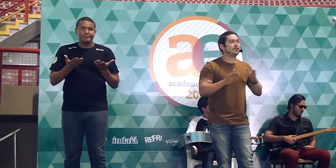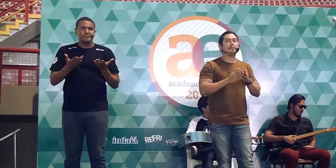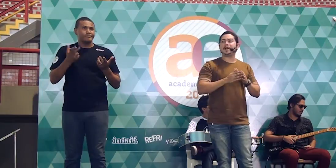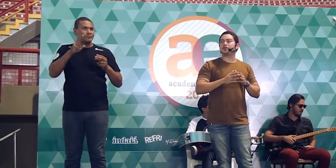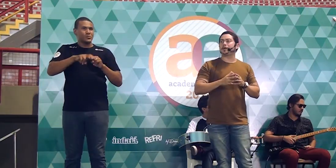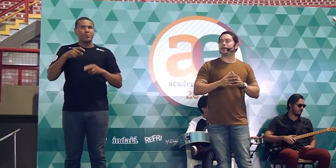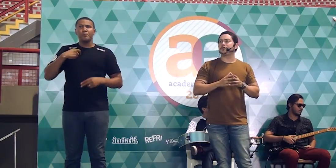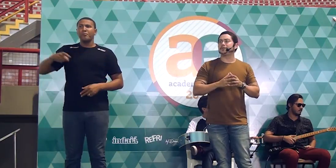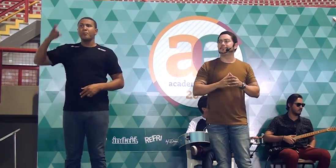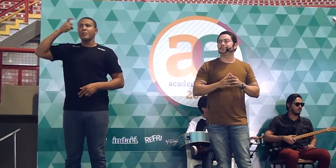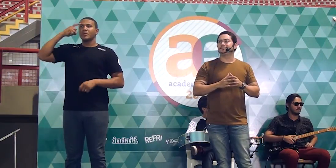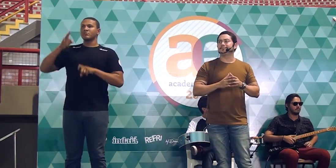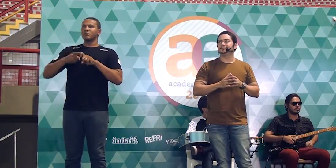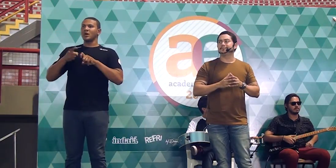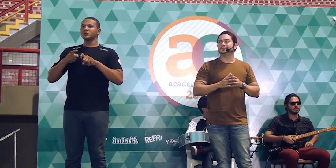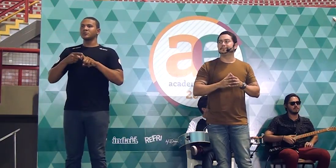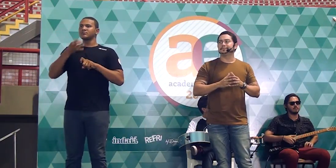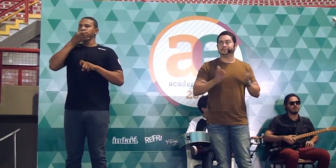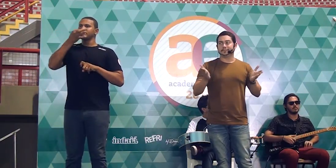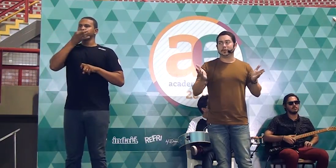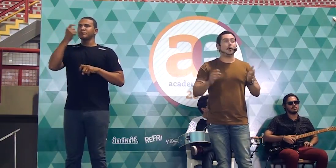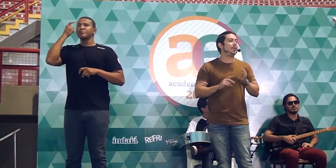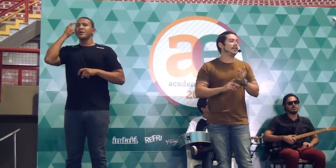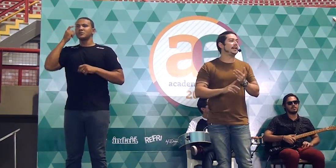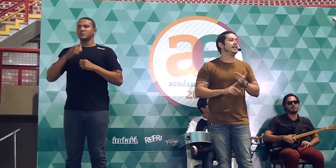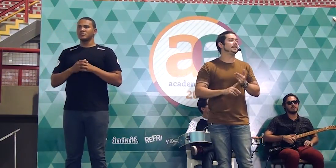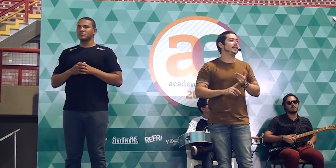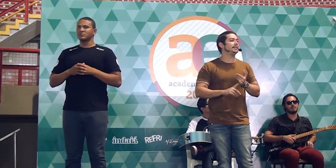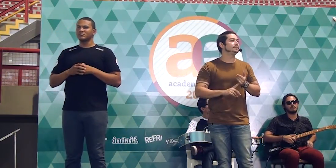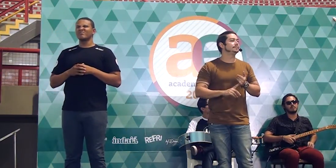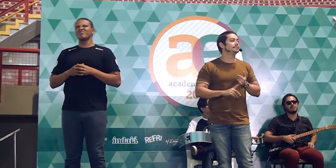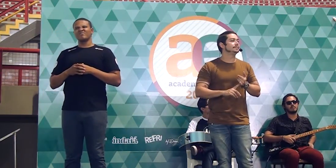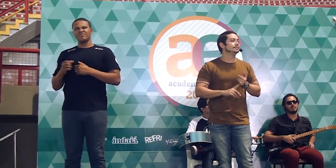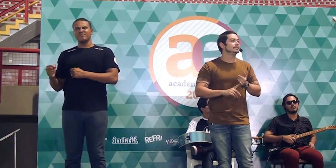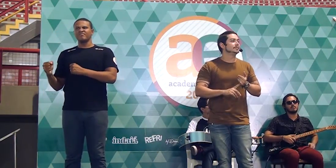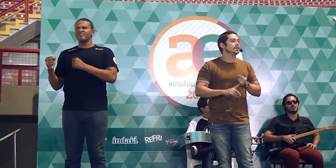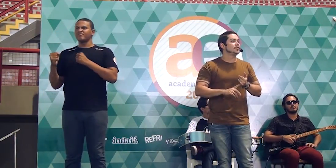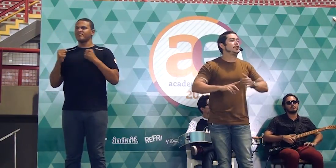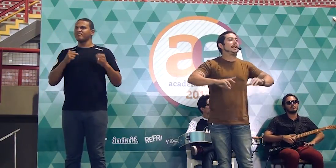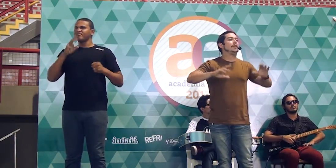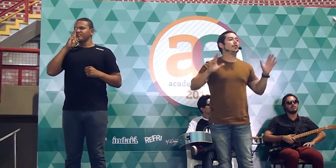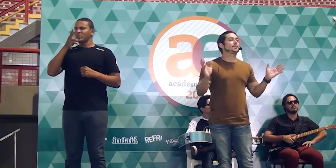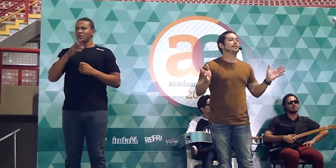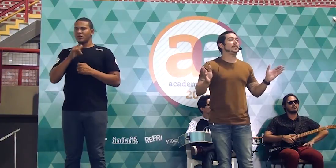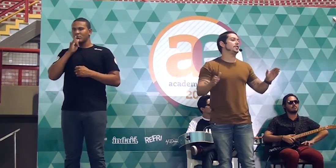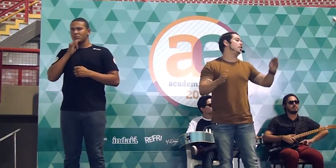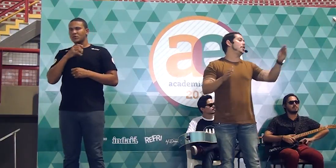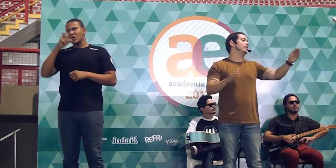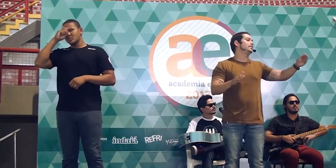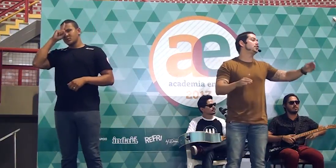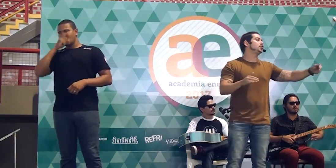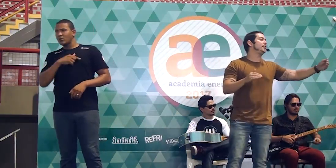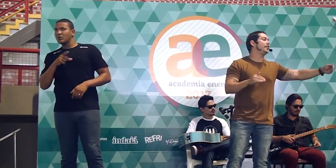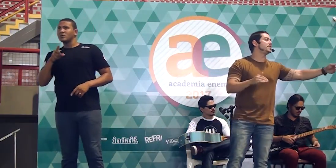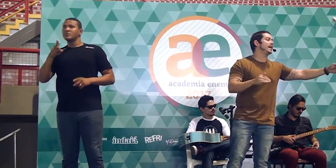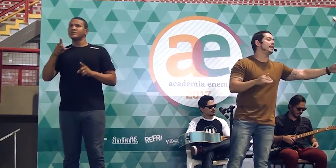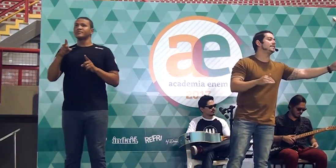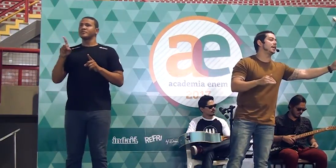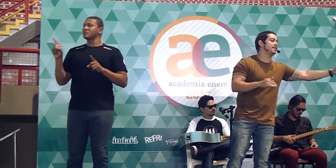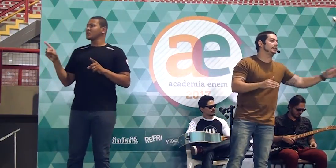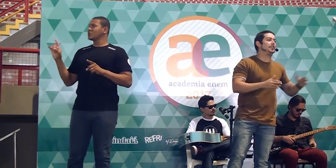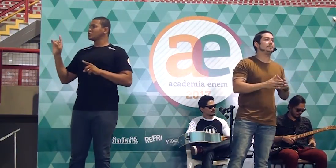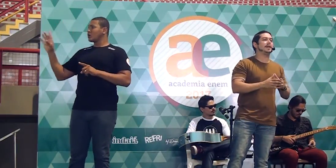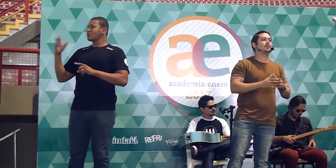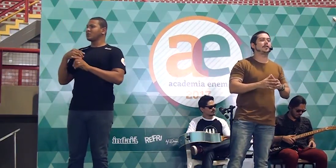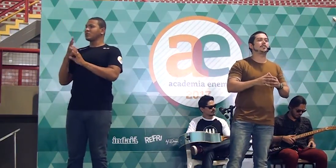Já pensou um médico crítico? Olha o poder que ele ia ter? Chegar no hospital e dizer, só vamos